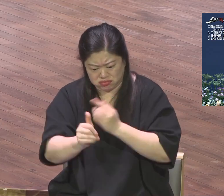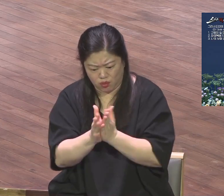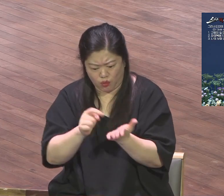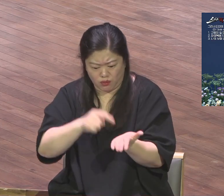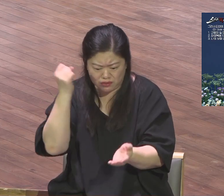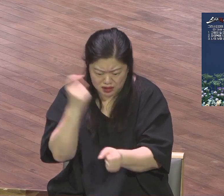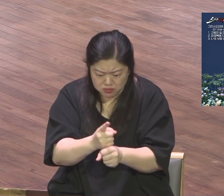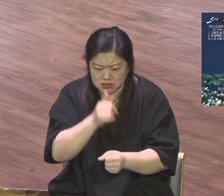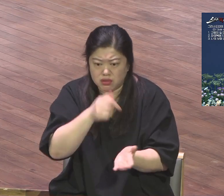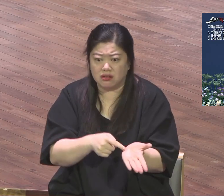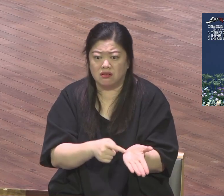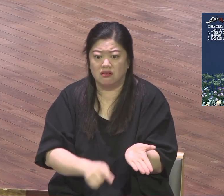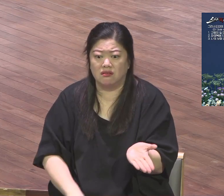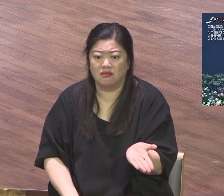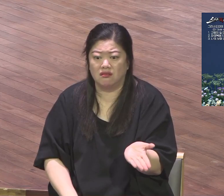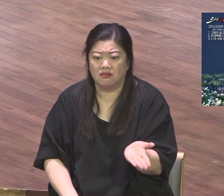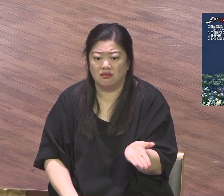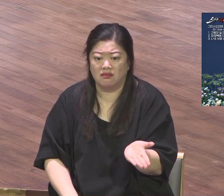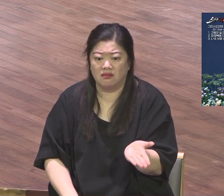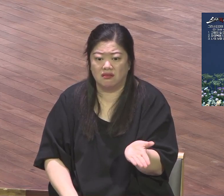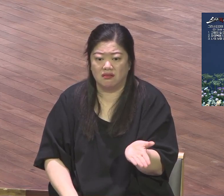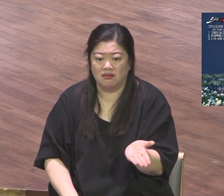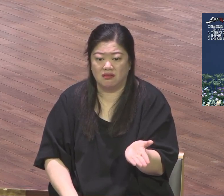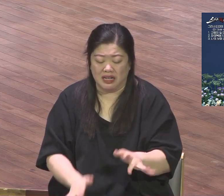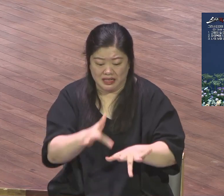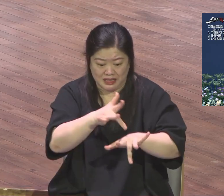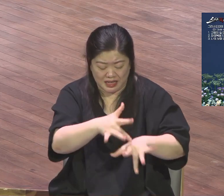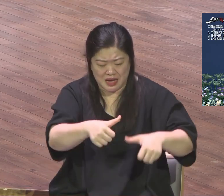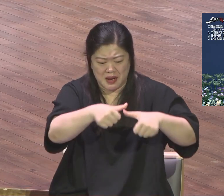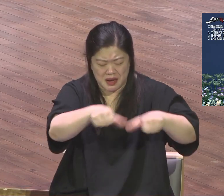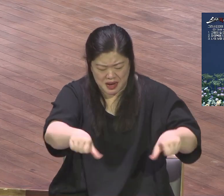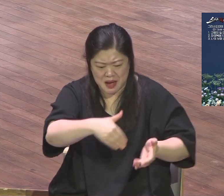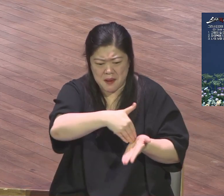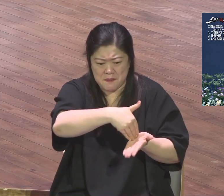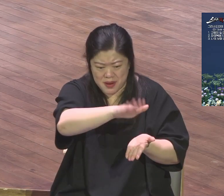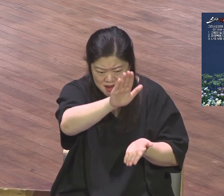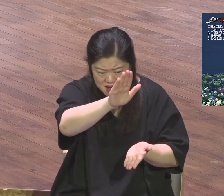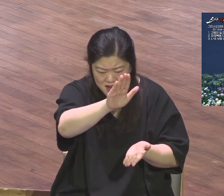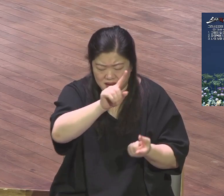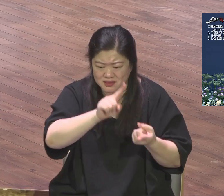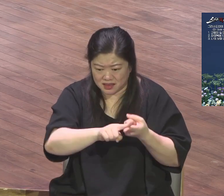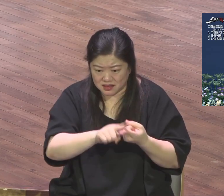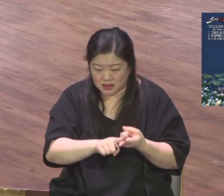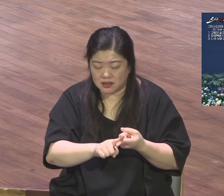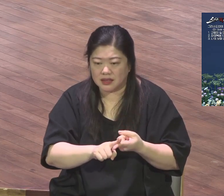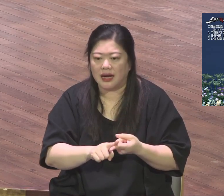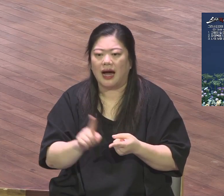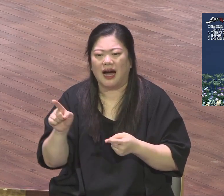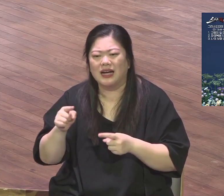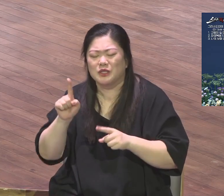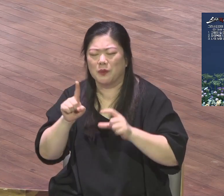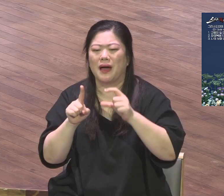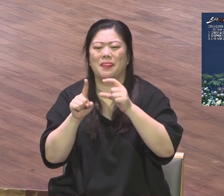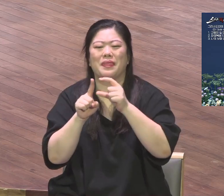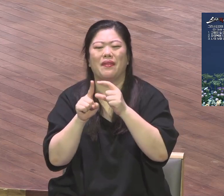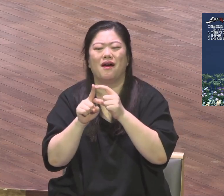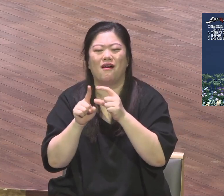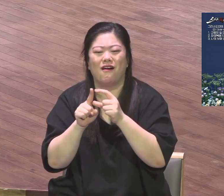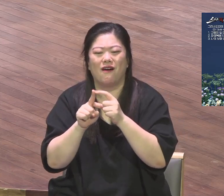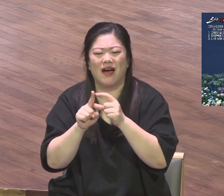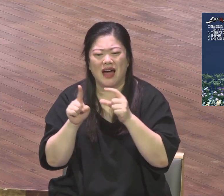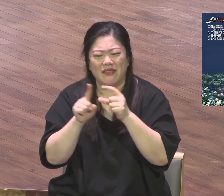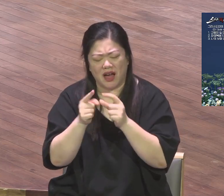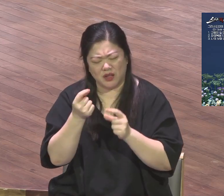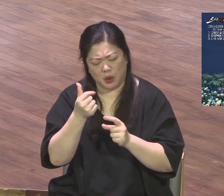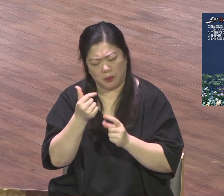사단 배상설 이 목사님이 그 부분은 나중에 한번 사과한 일이 있습니다. 어쩌다가 수용로 집회인가에서